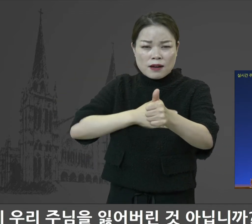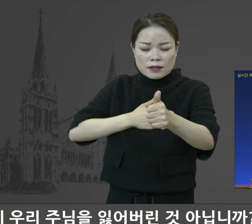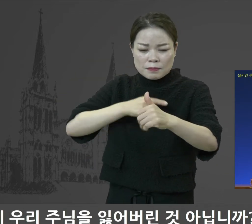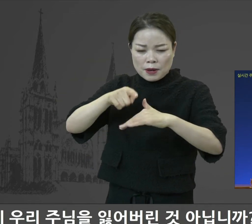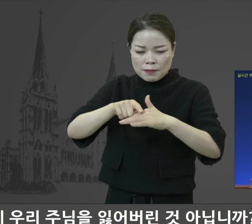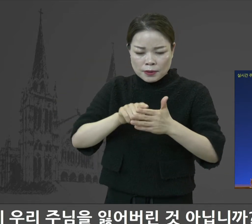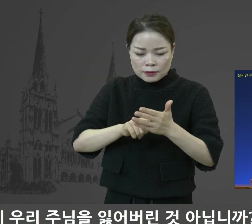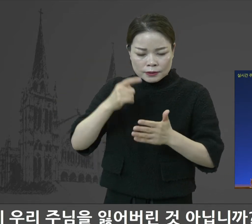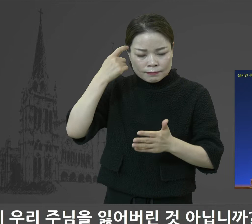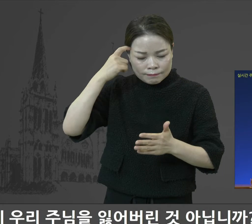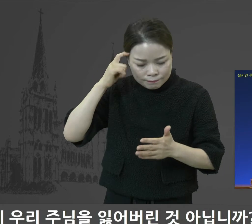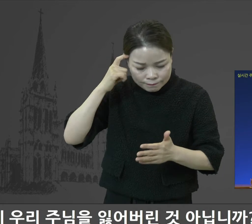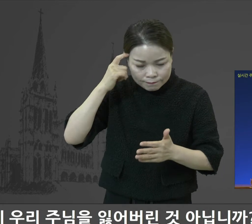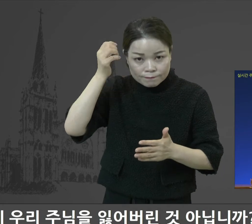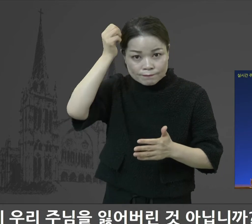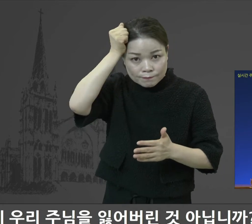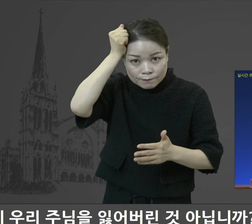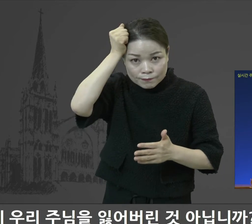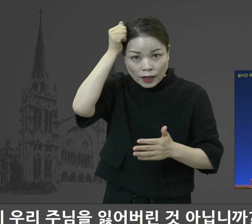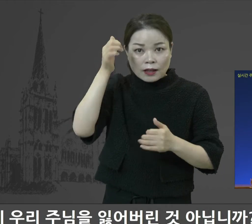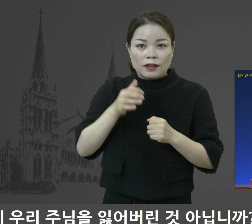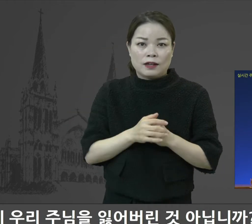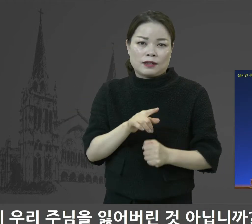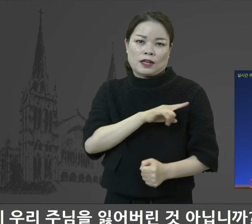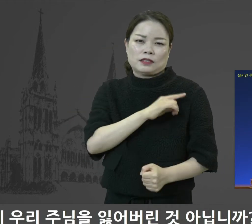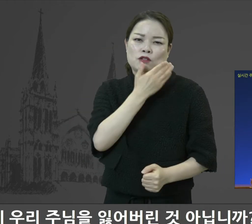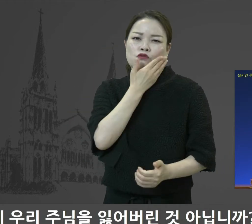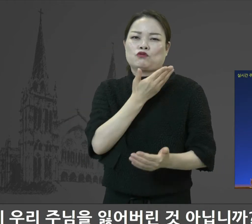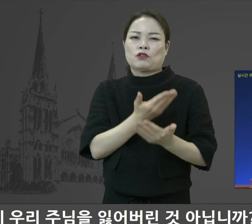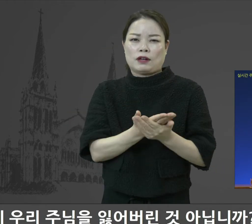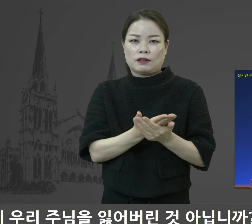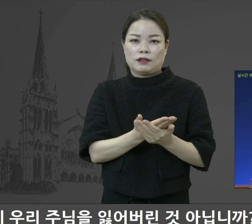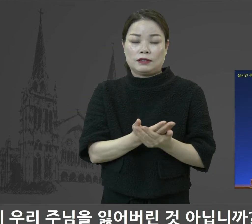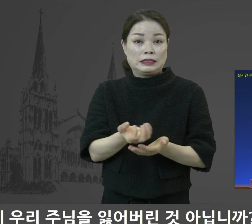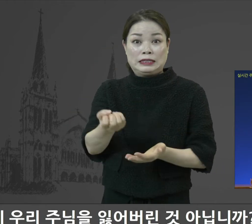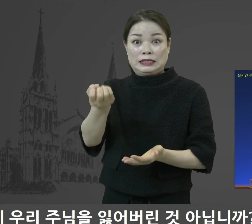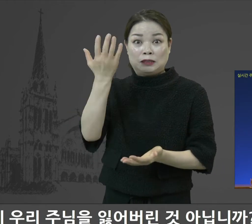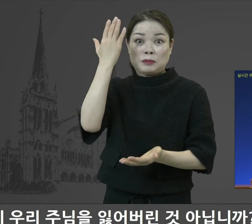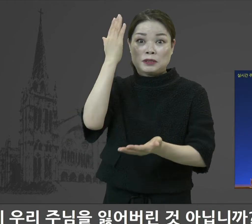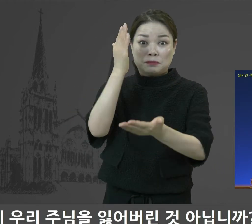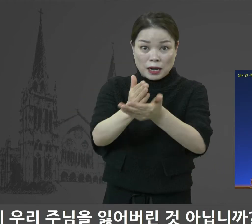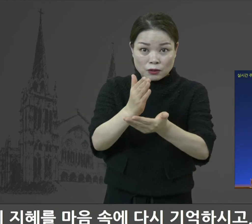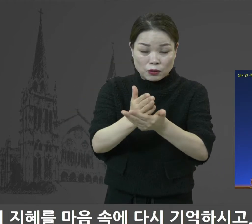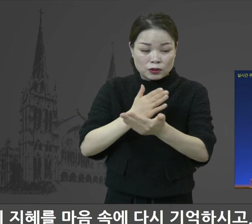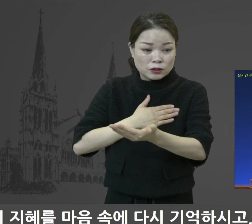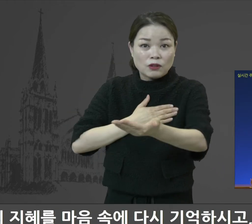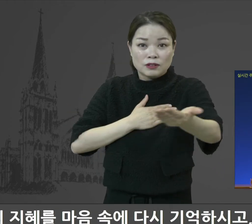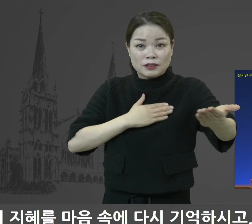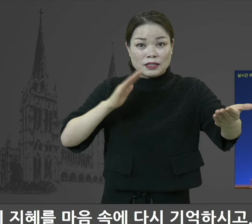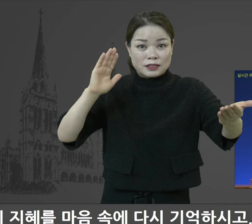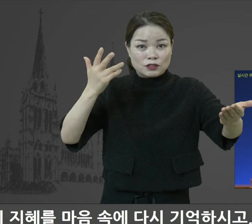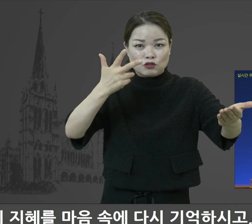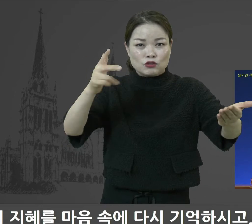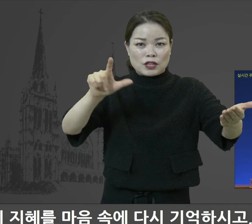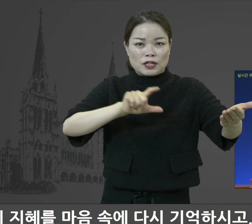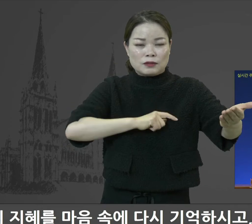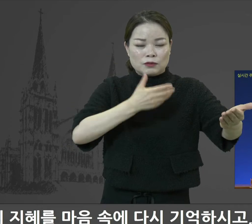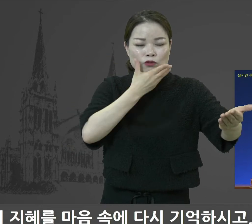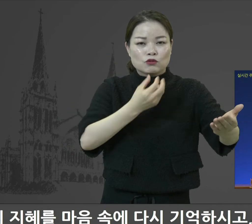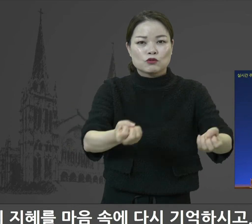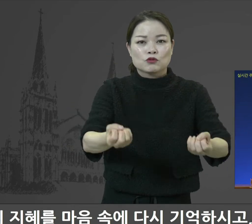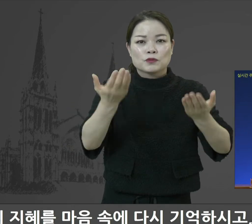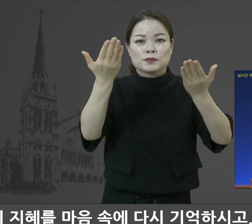다시 한번 기억하시고 가장 중요한 거, 잊어버리거나 잃어버리지 않는 저와 여러분 되기를 주의 이름으로 소망하며